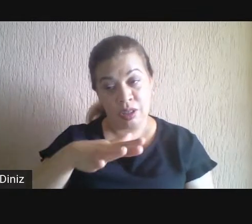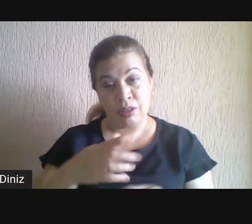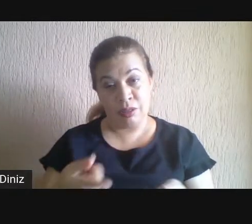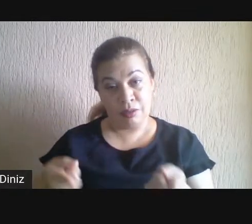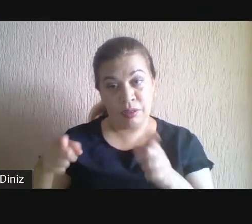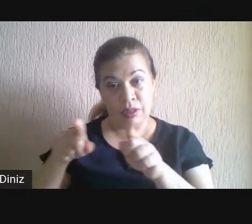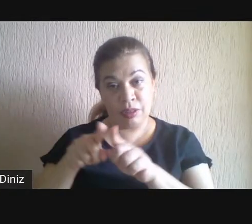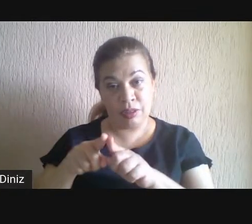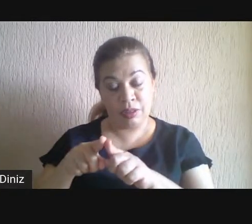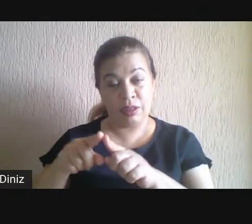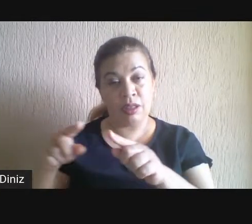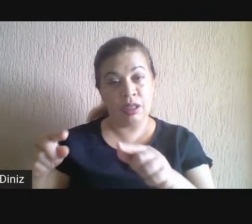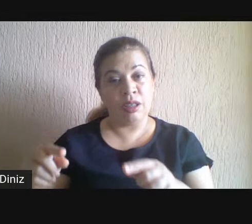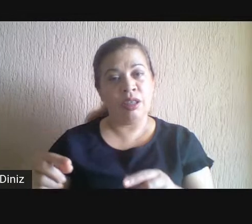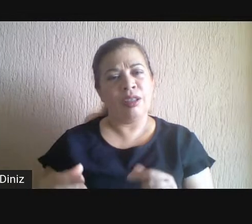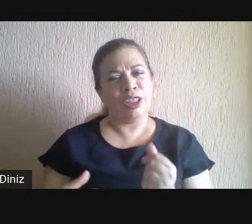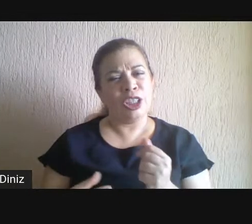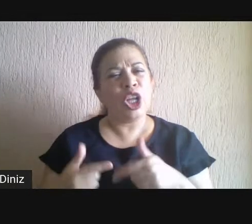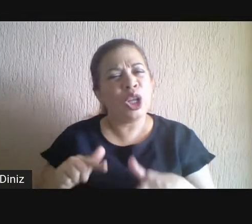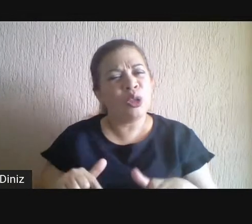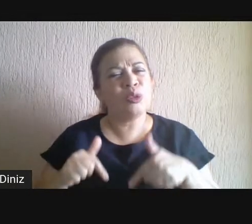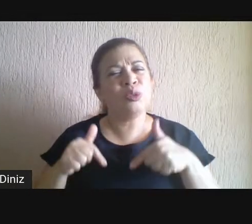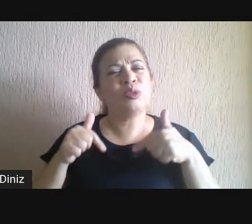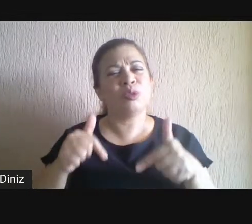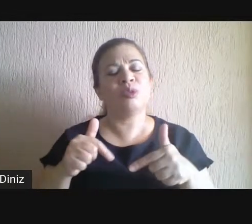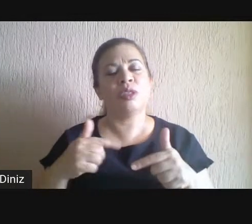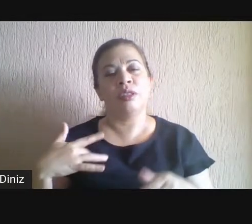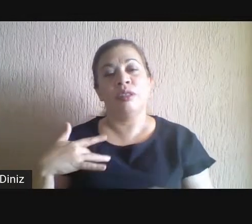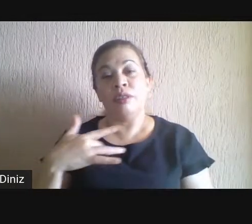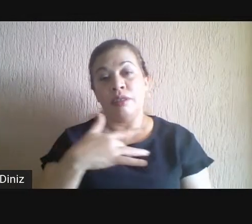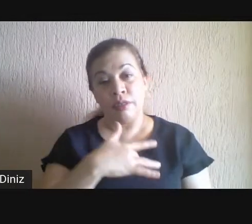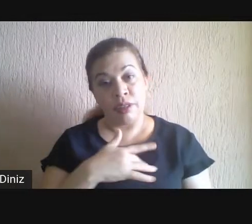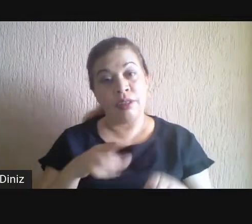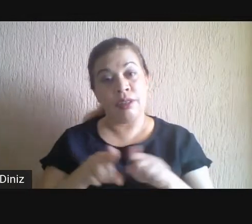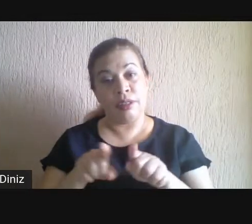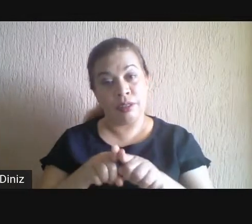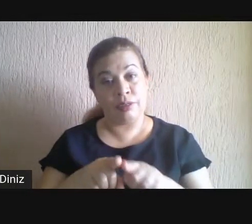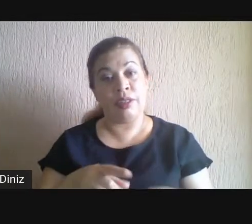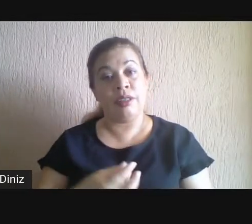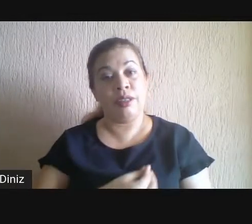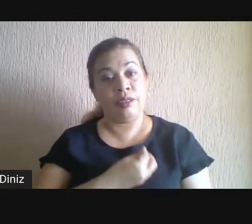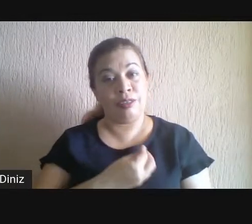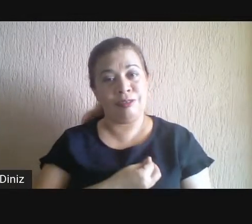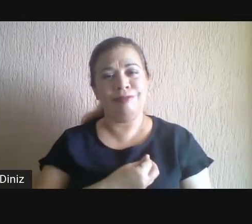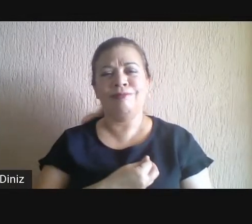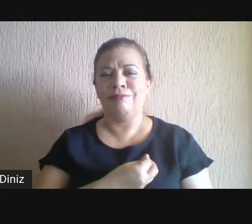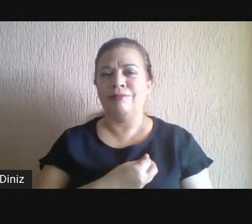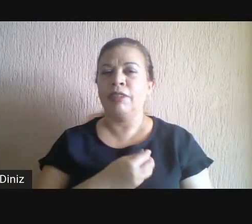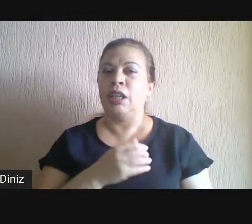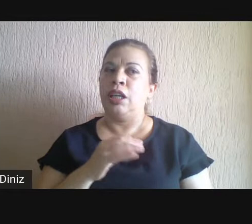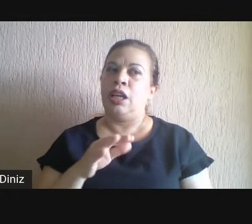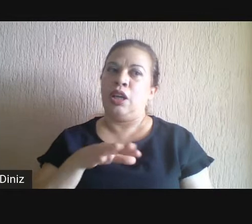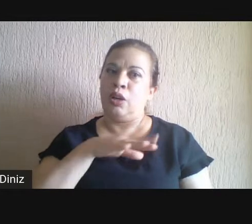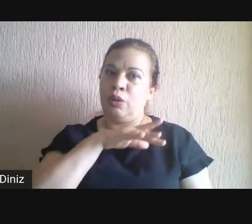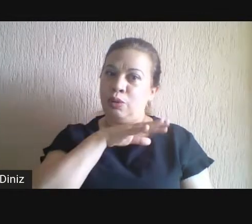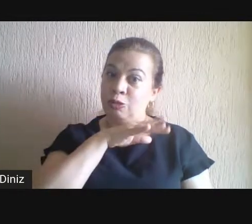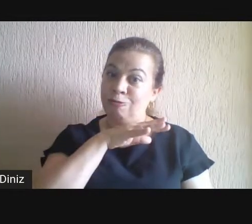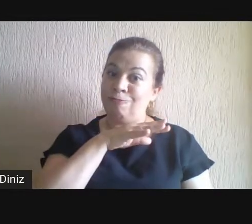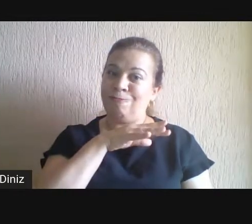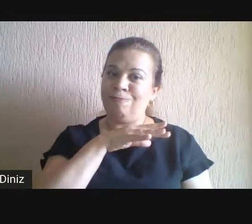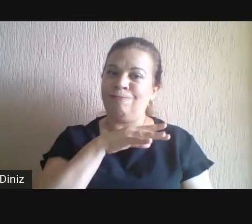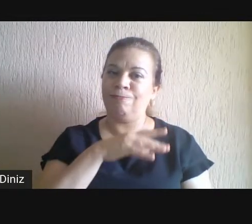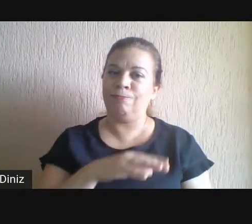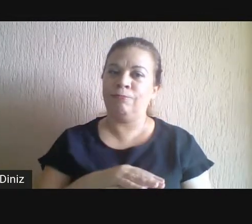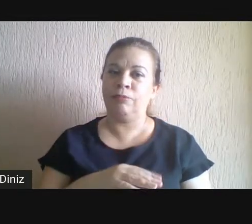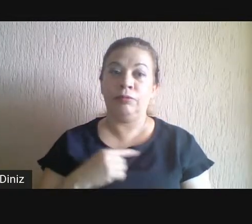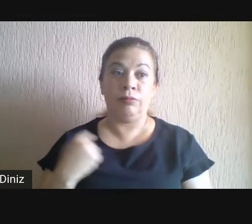em defesa da saúde, em defesa da vida. É muito trágico para nós,